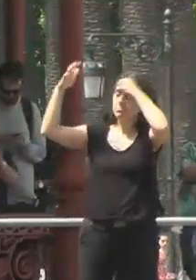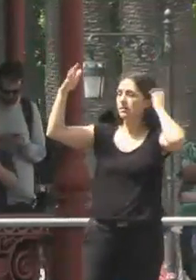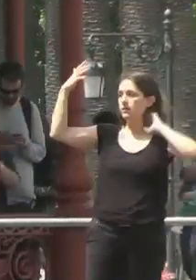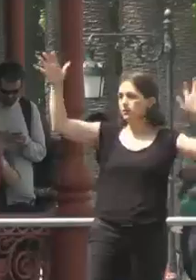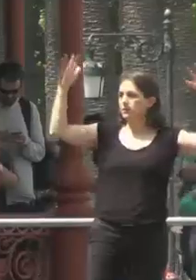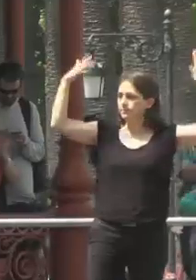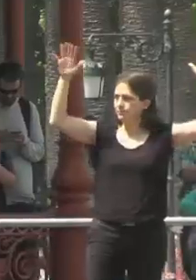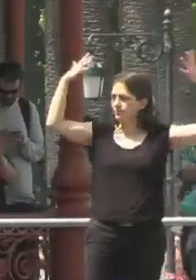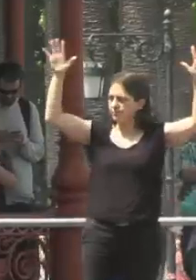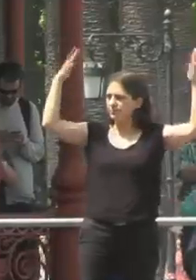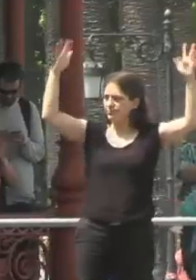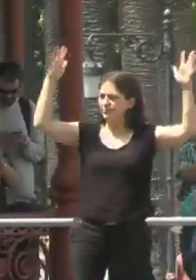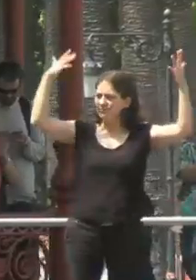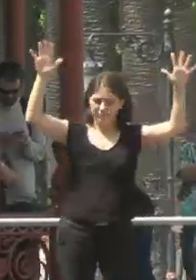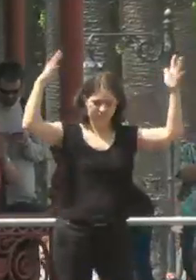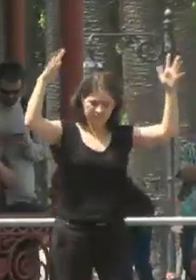Gracias.